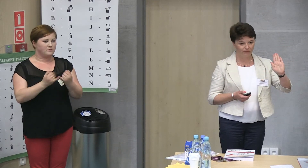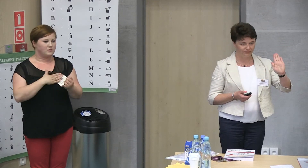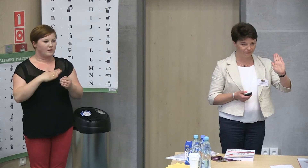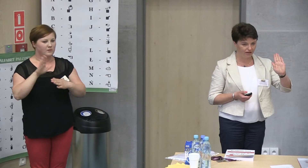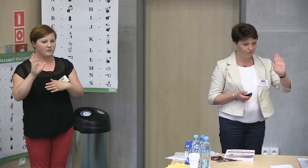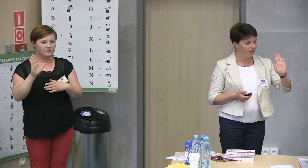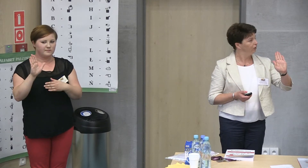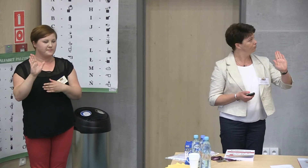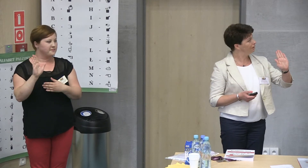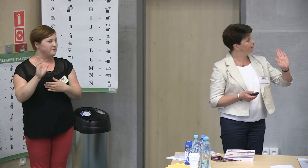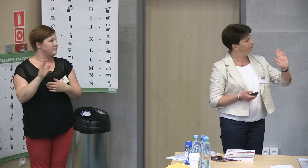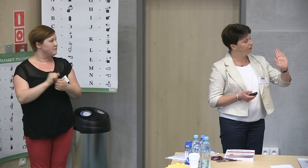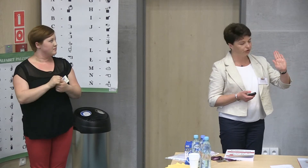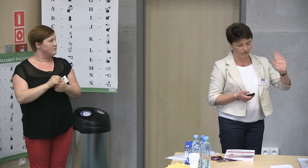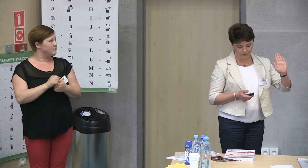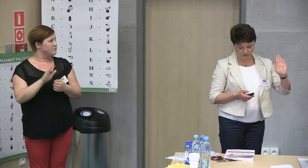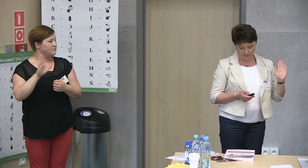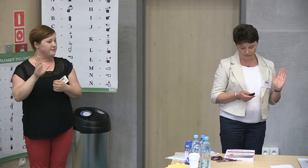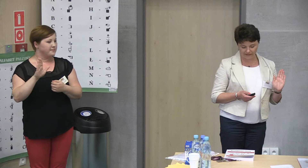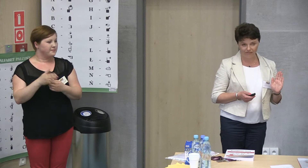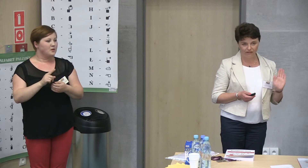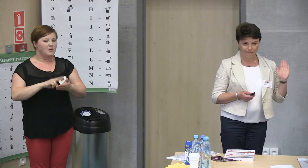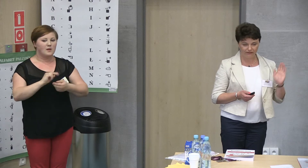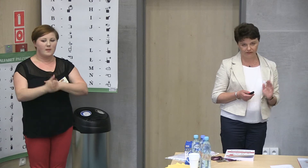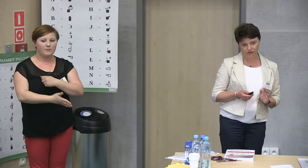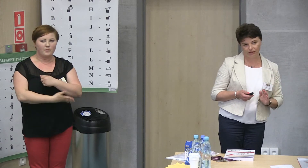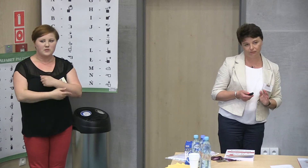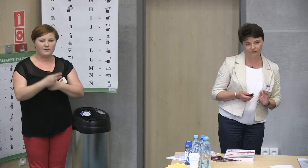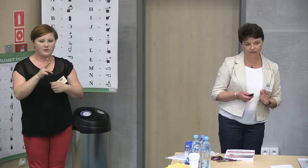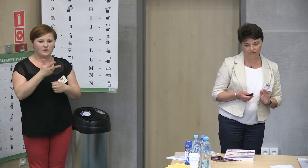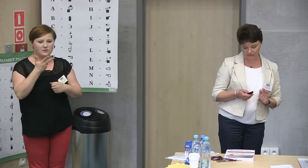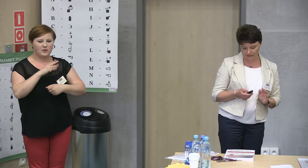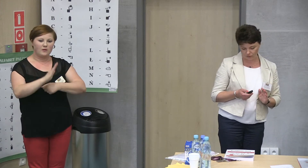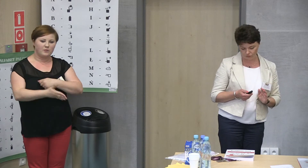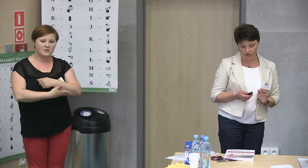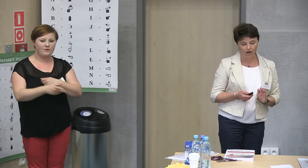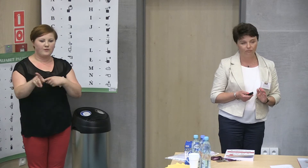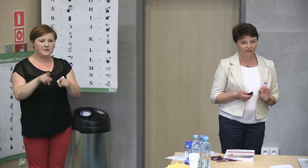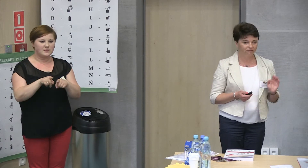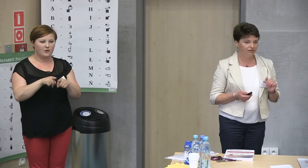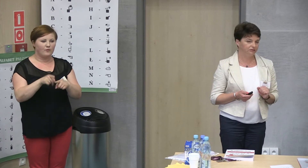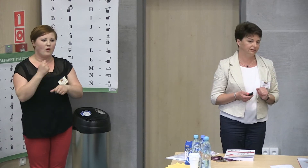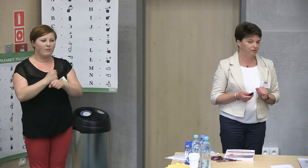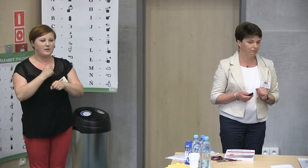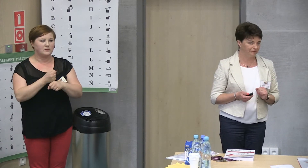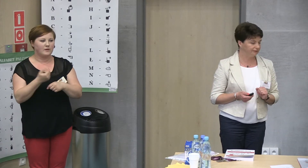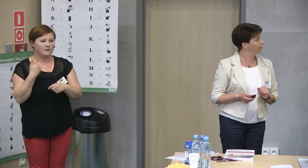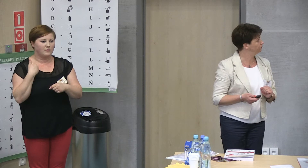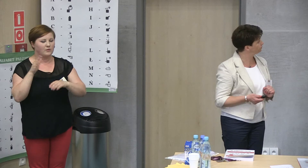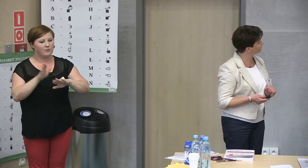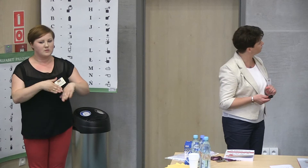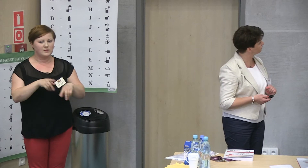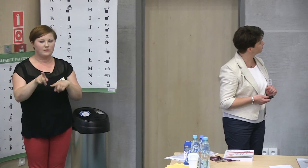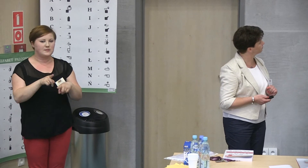dłoń wyprostowaną, to mamy pięciokąt. I to na podstawie, na bazie tych trzech podstawowych znaków opracowane zostały